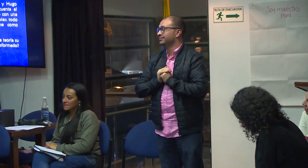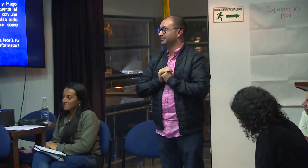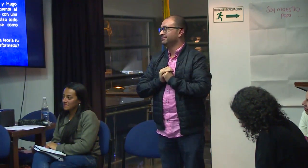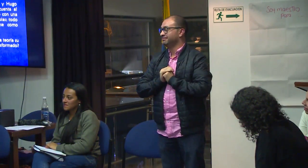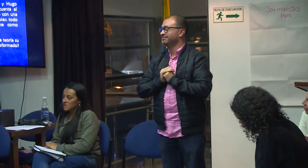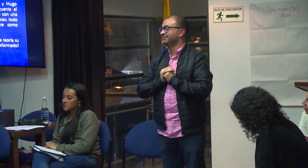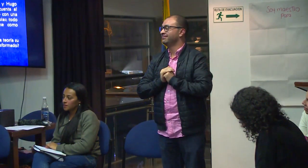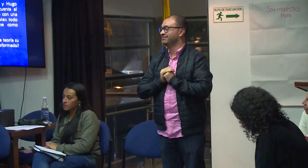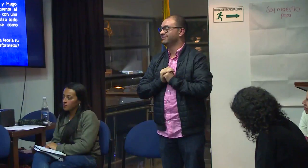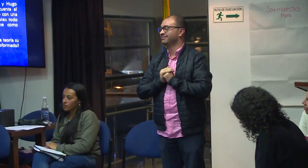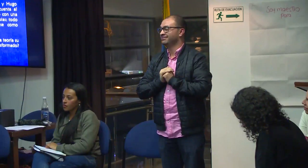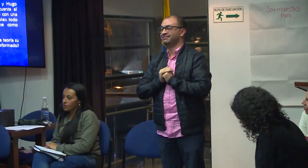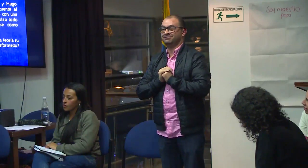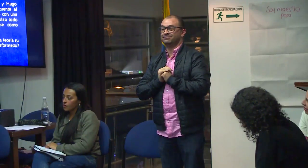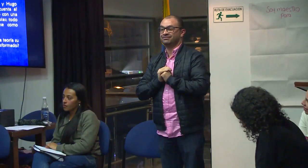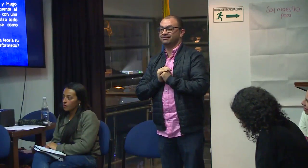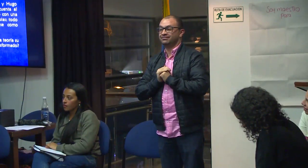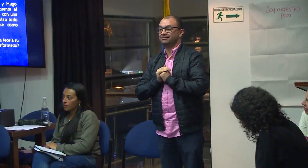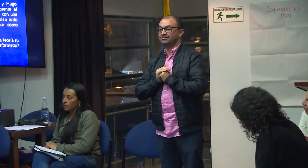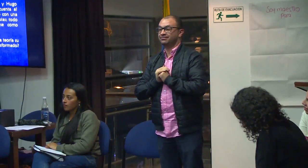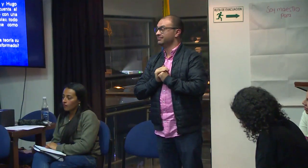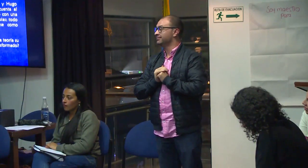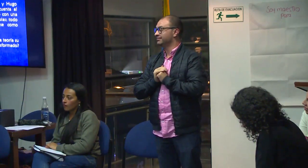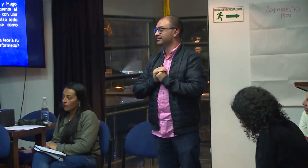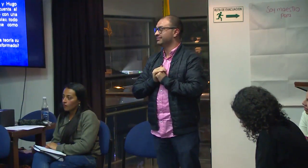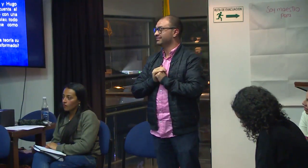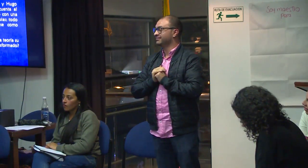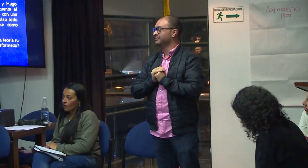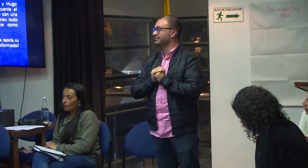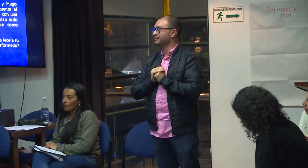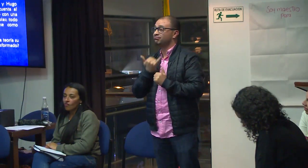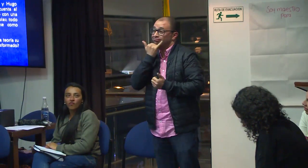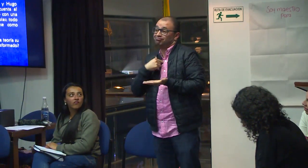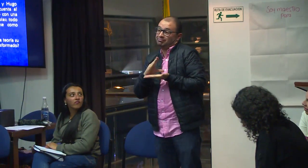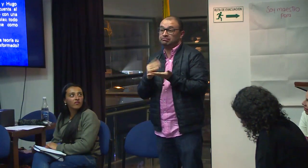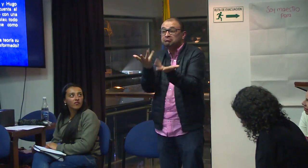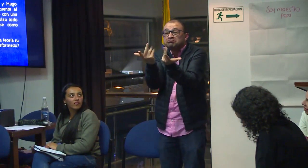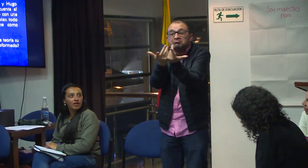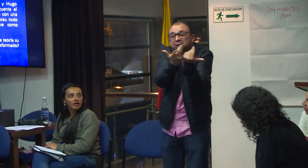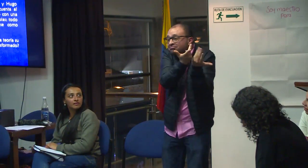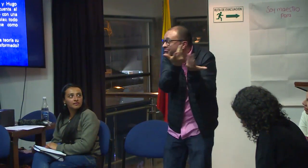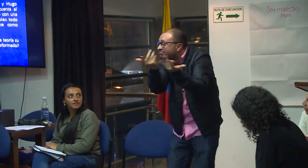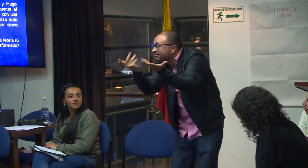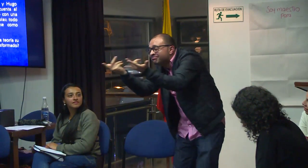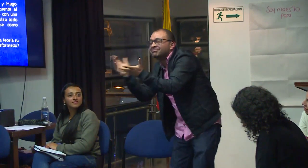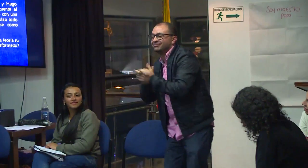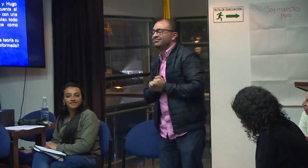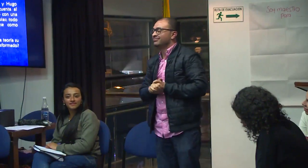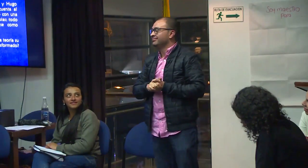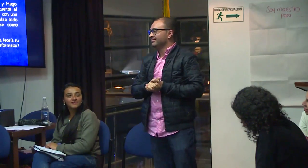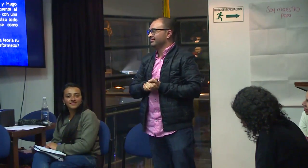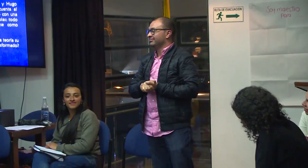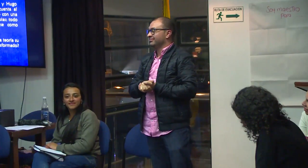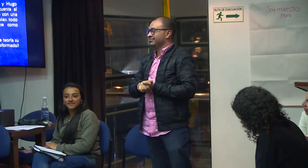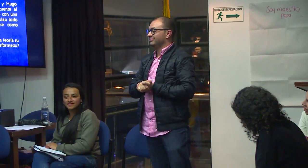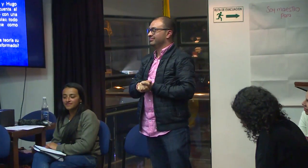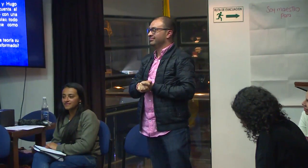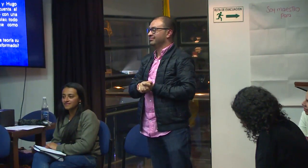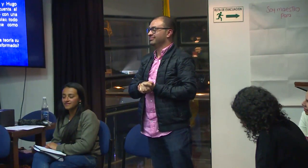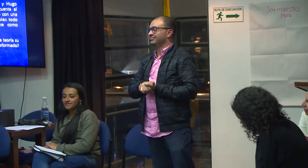mi café. En cambio ustedes tienen la taza llena porque no han participado. Entonces yo quiero escucharlos, yo quiero que